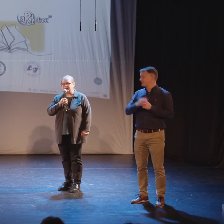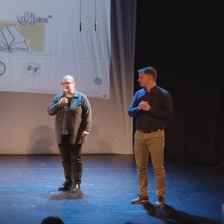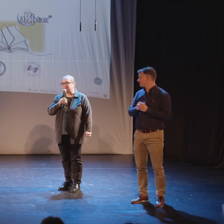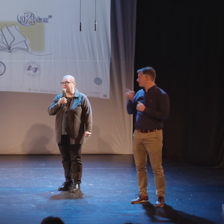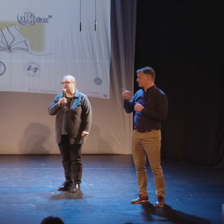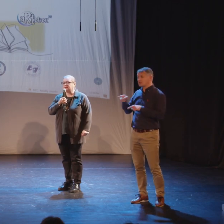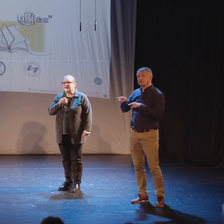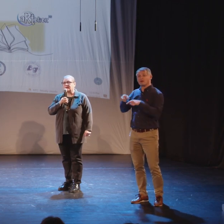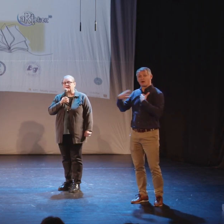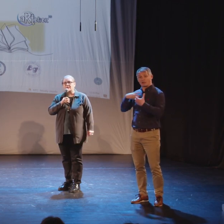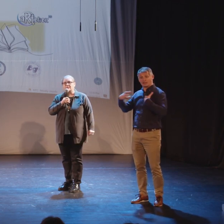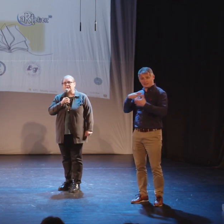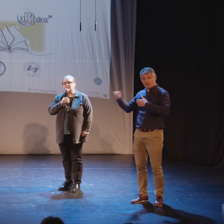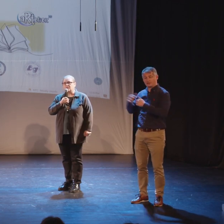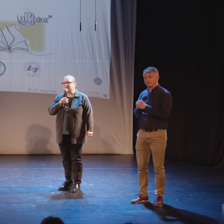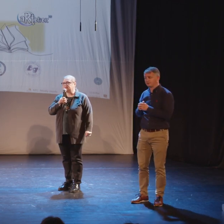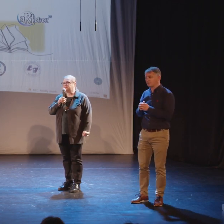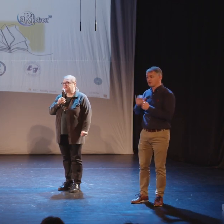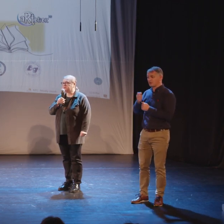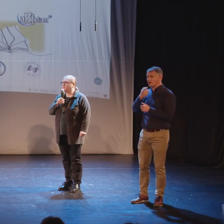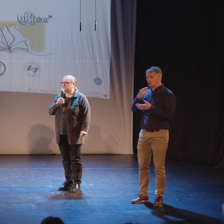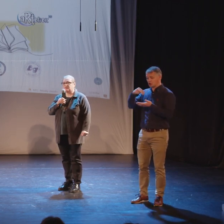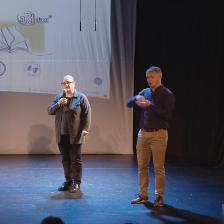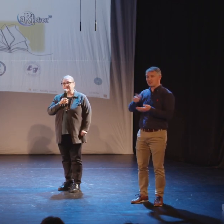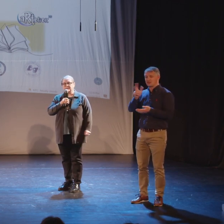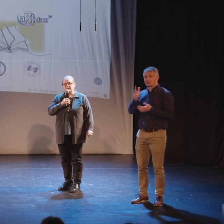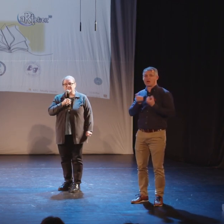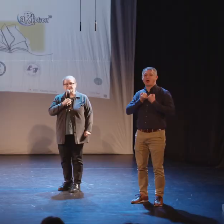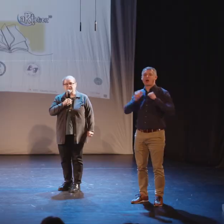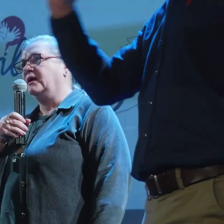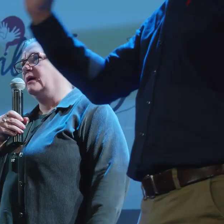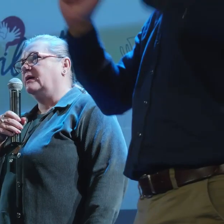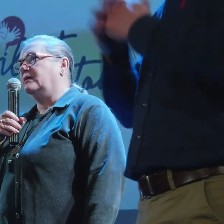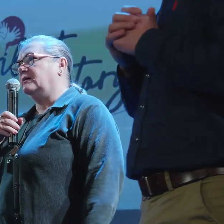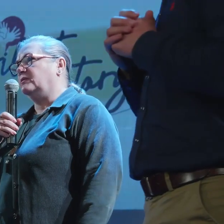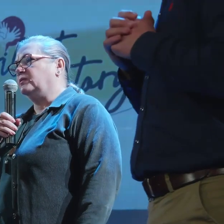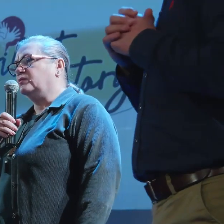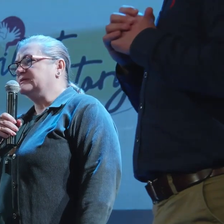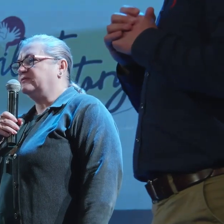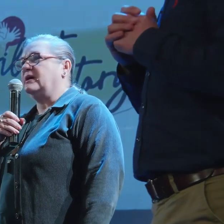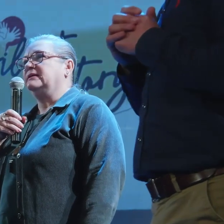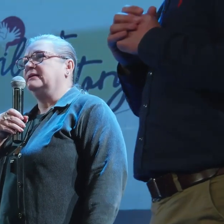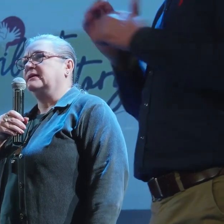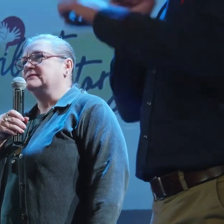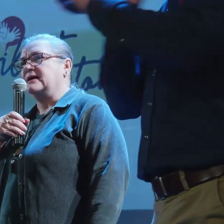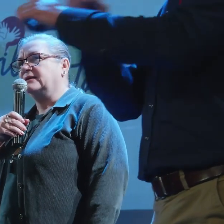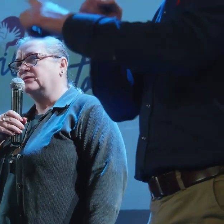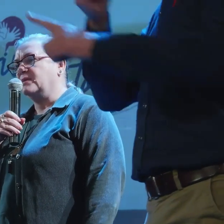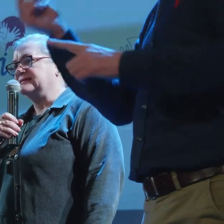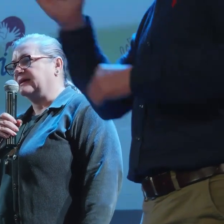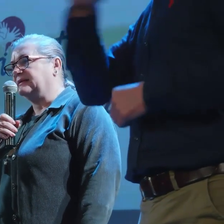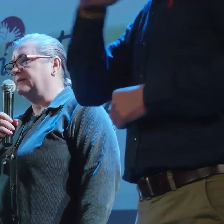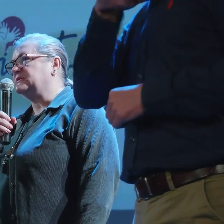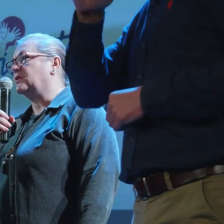actriță bază, dar în 2013 am absolvit un curs foarte interesant,